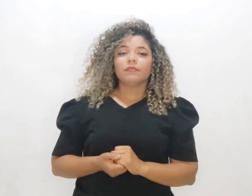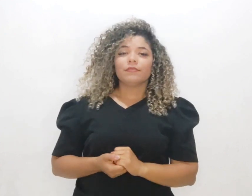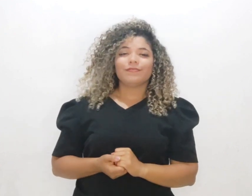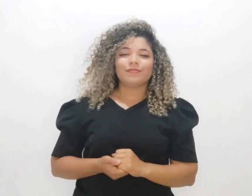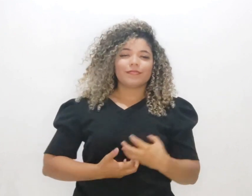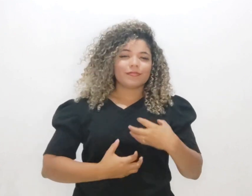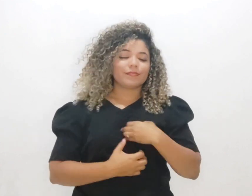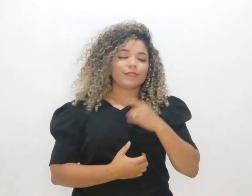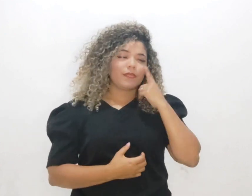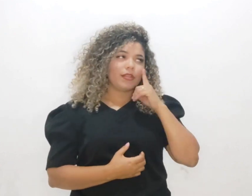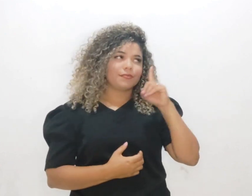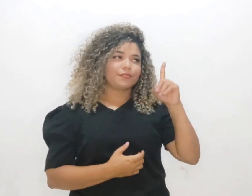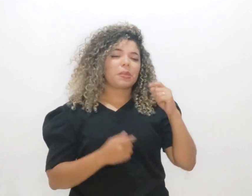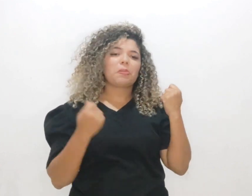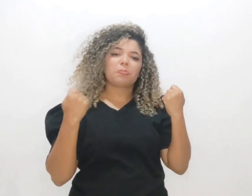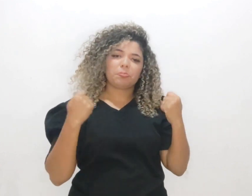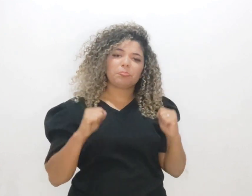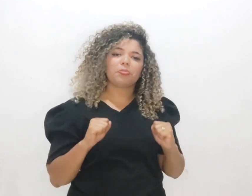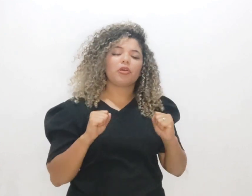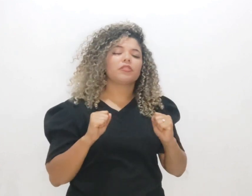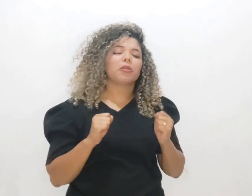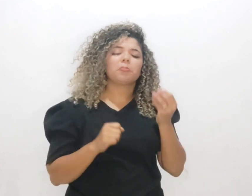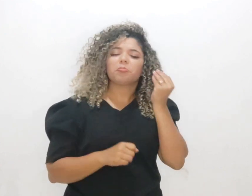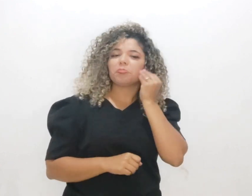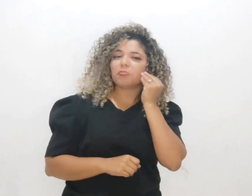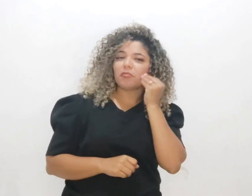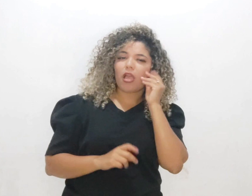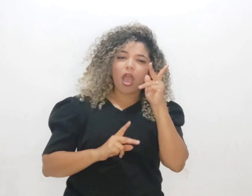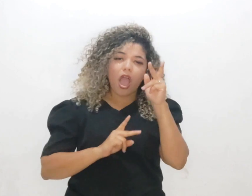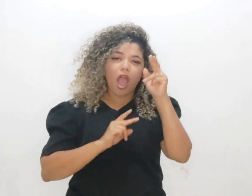formato, nós podemos testar a força do motor.